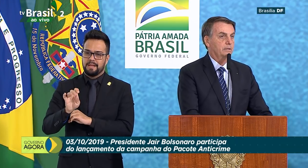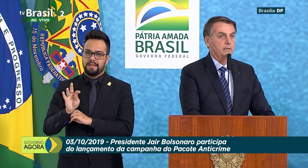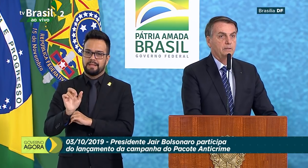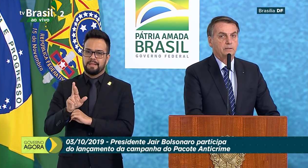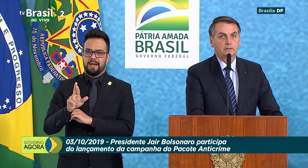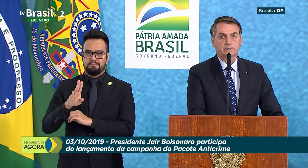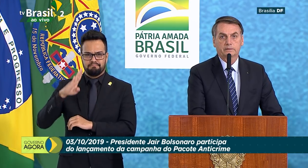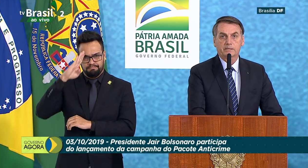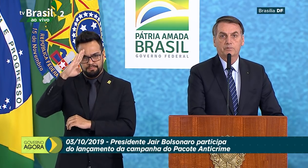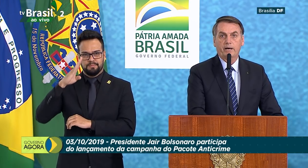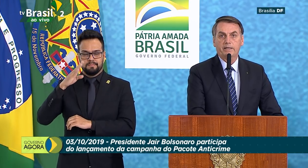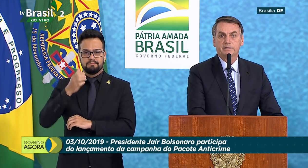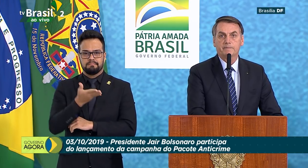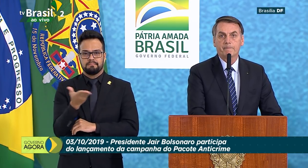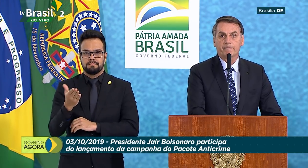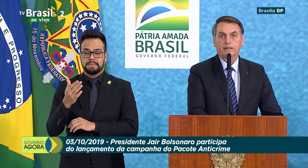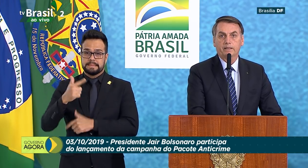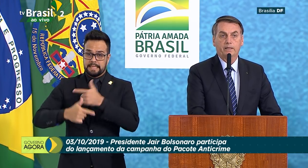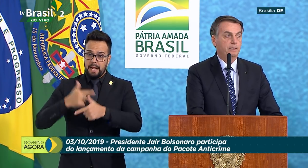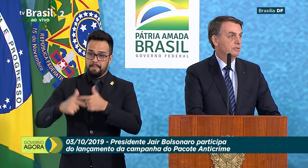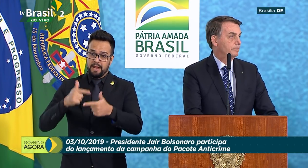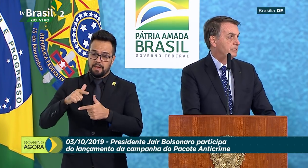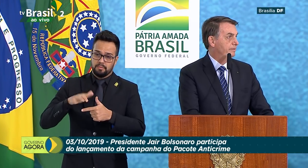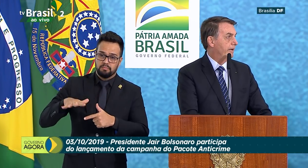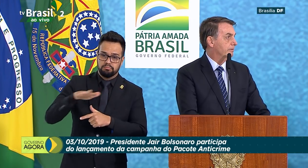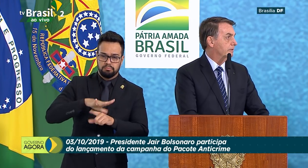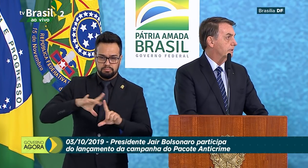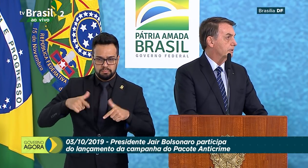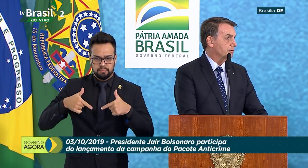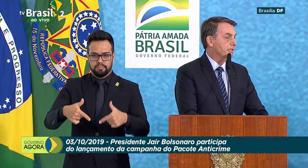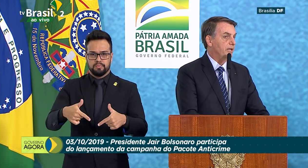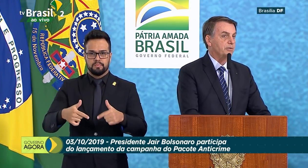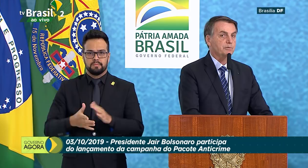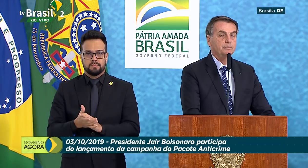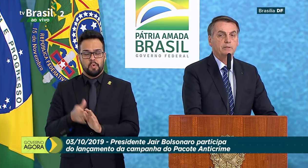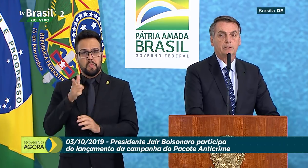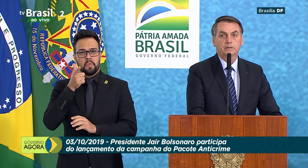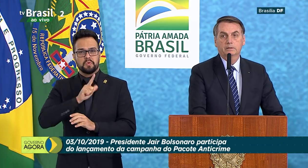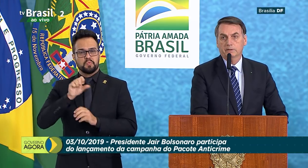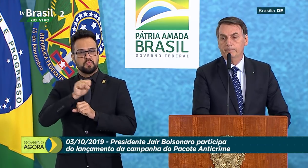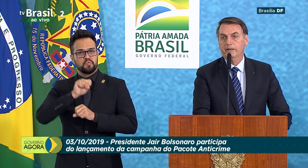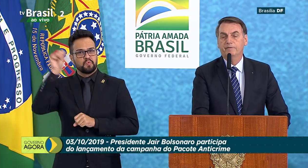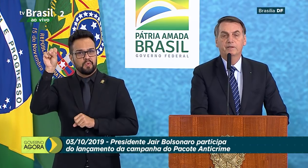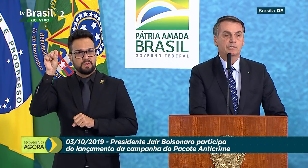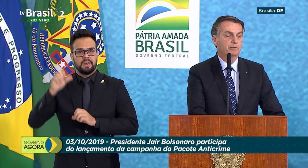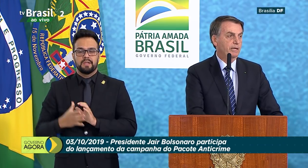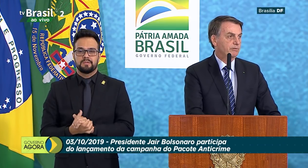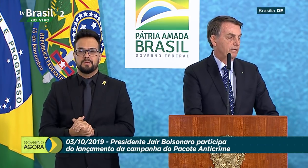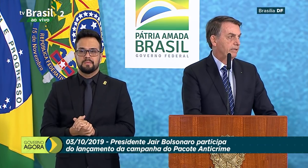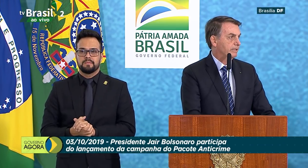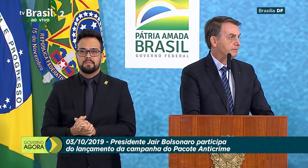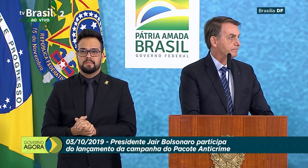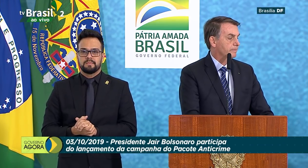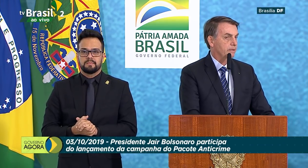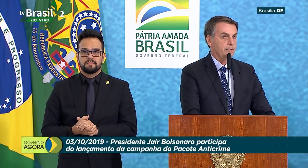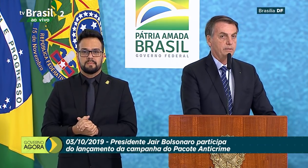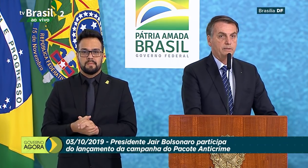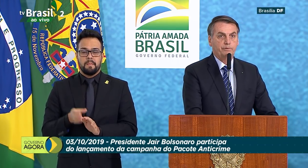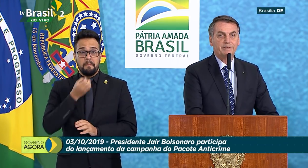ações nas quais eles obtiveram sucesso em benefício da